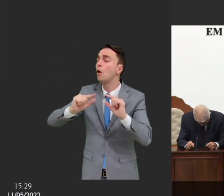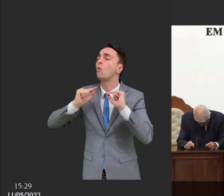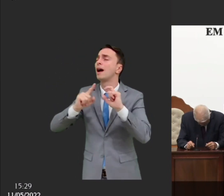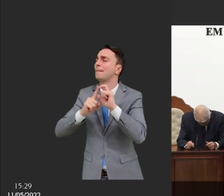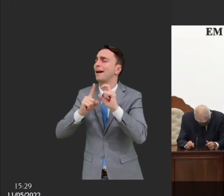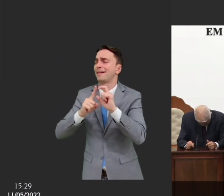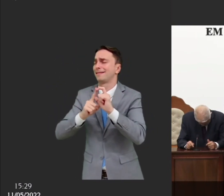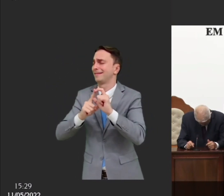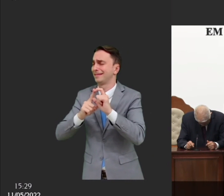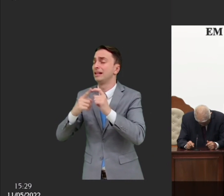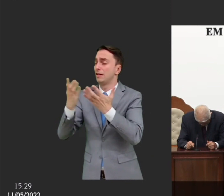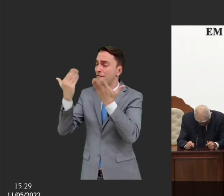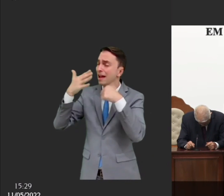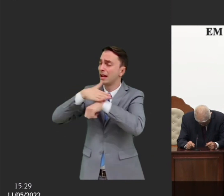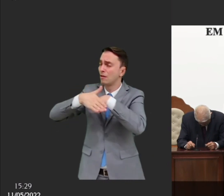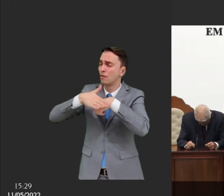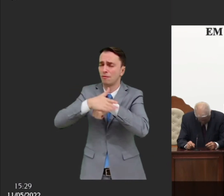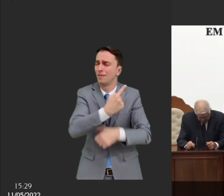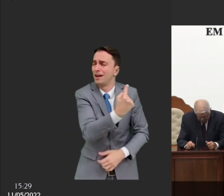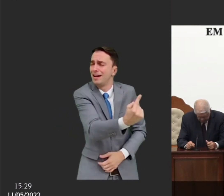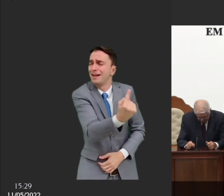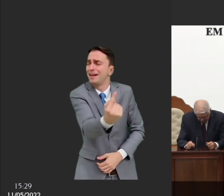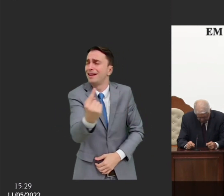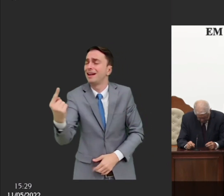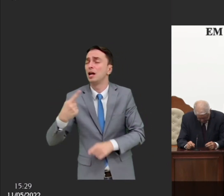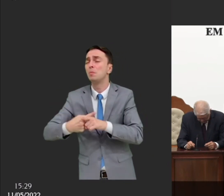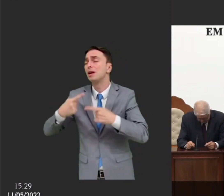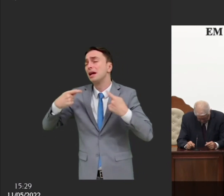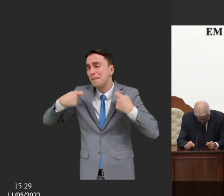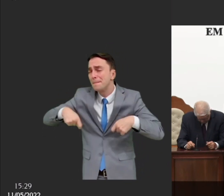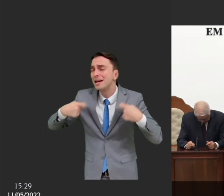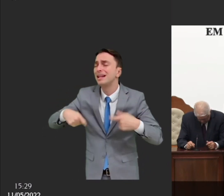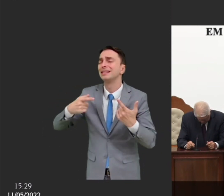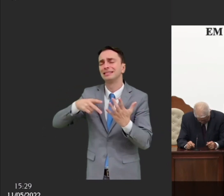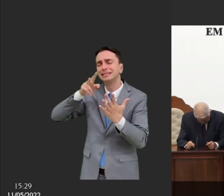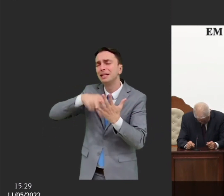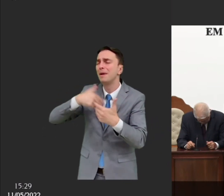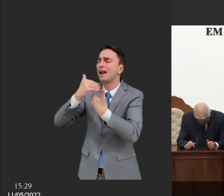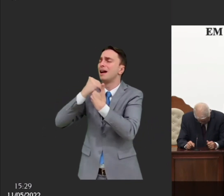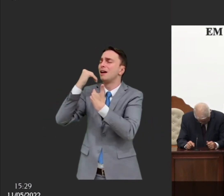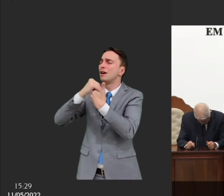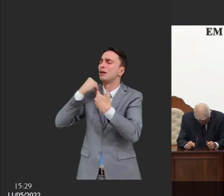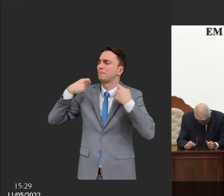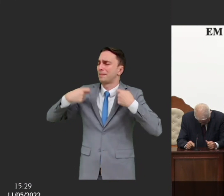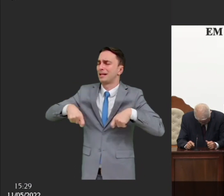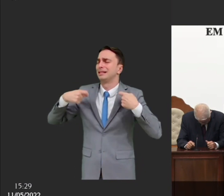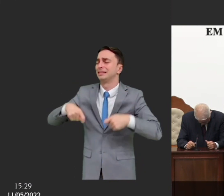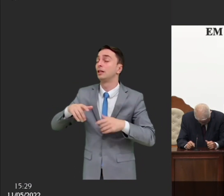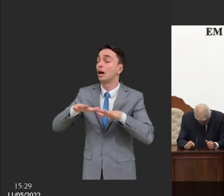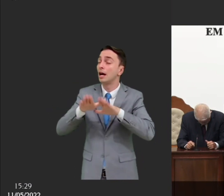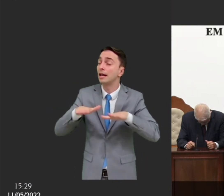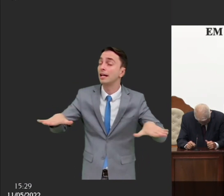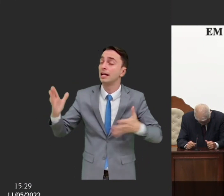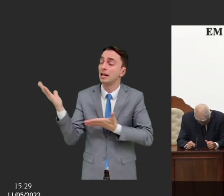nós precisamos ouvir a tua palavra. Abençoa toda a nossa mocidade, as nossas crianças